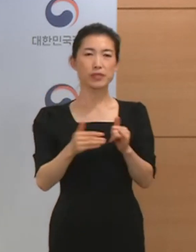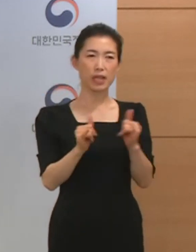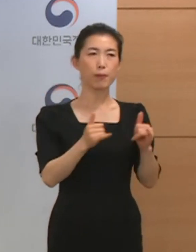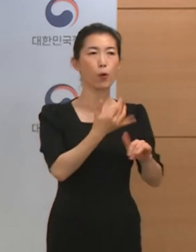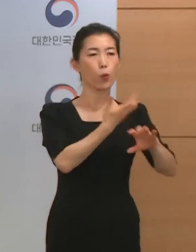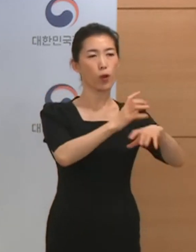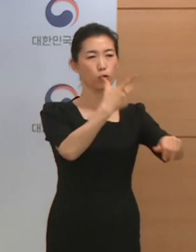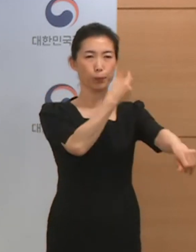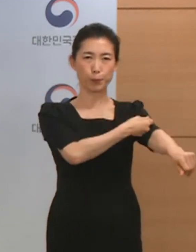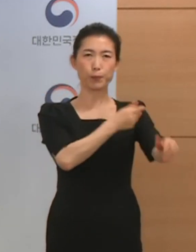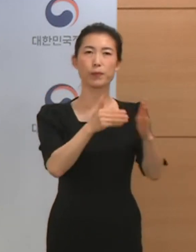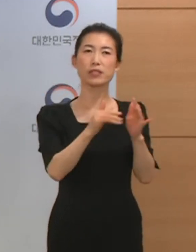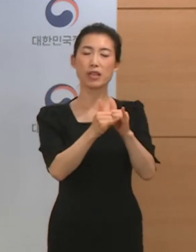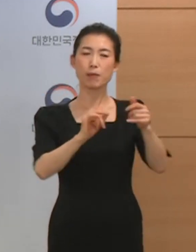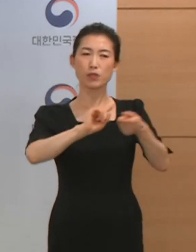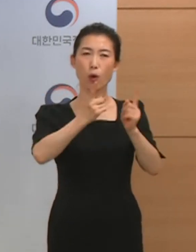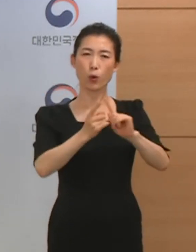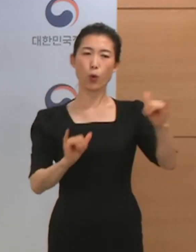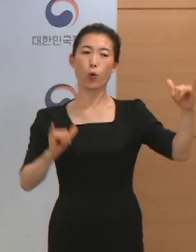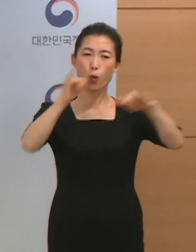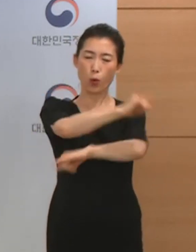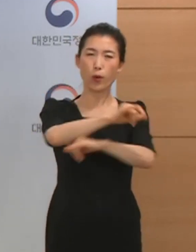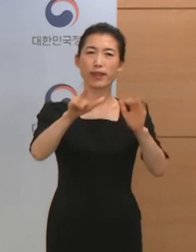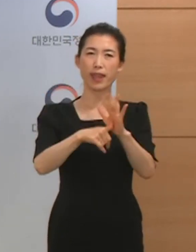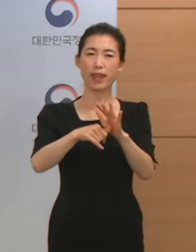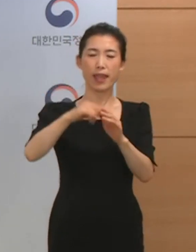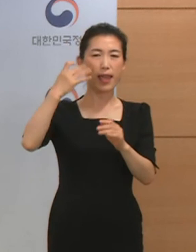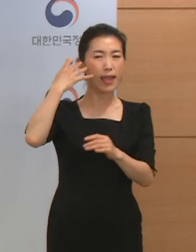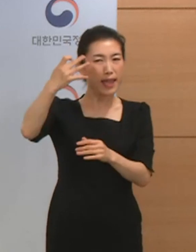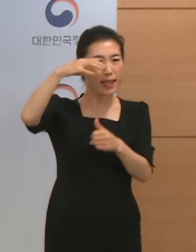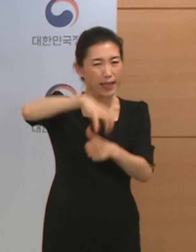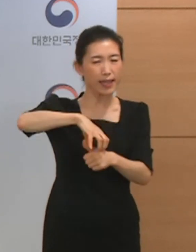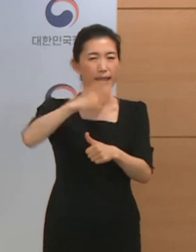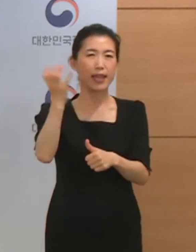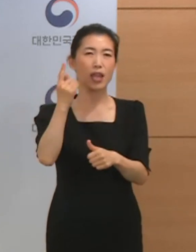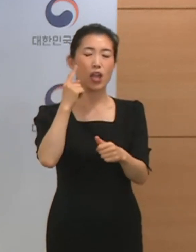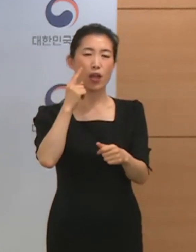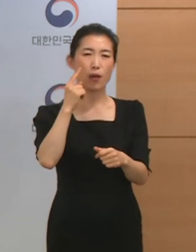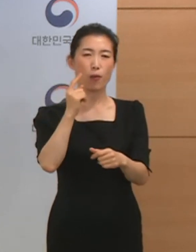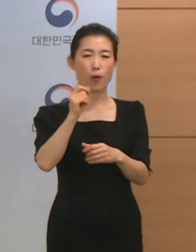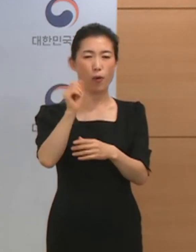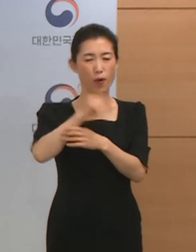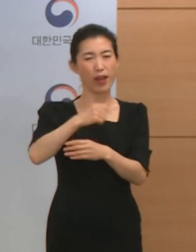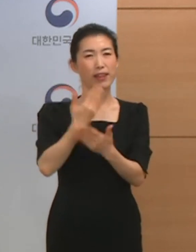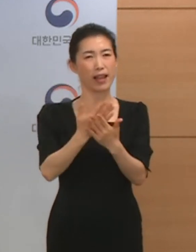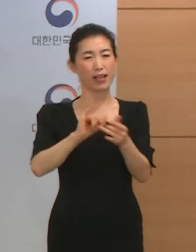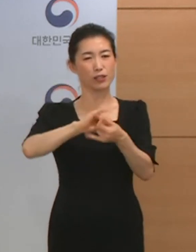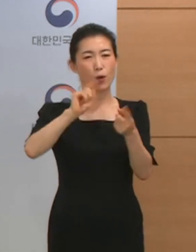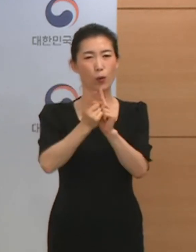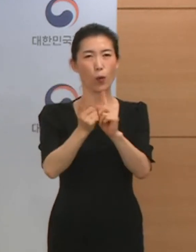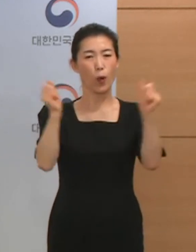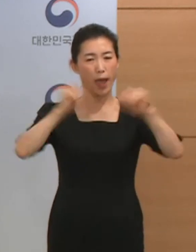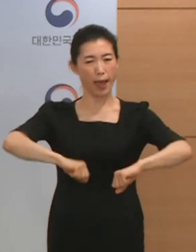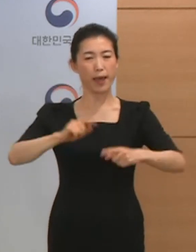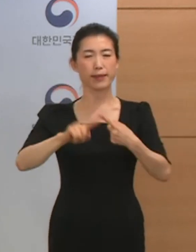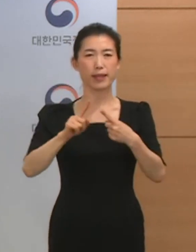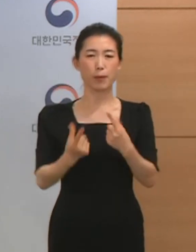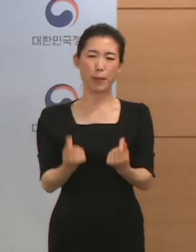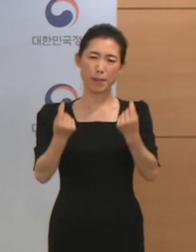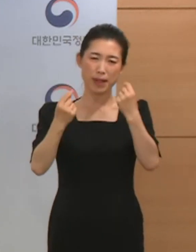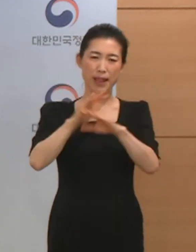내달라고 말씀하셨는데 구체적으로 어떤 절차가 진행 중인지 설명 부탁드립니다. 예, 이 부분은